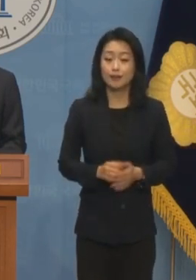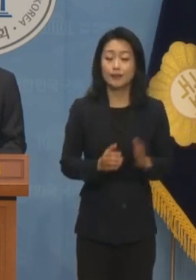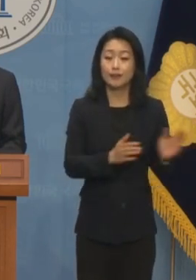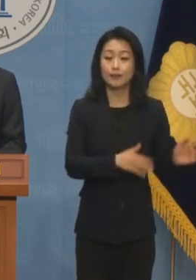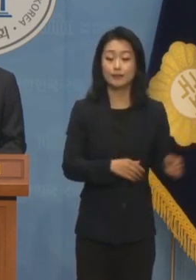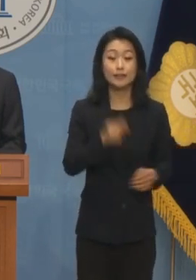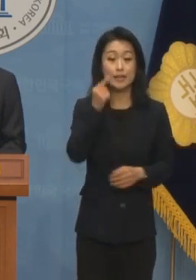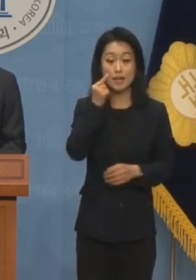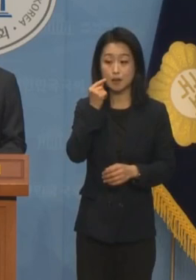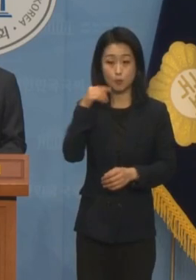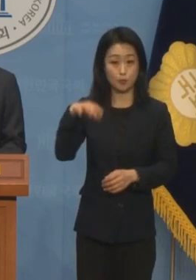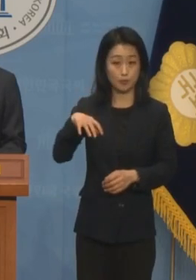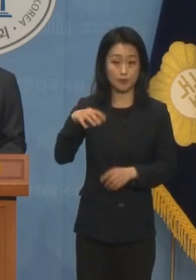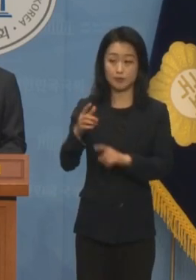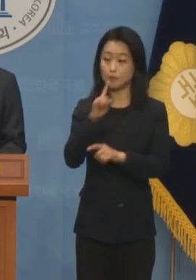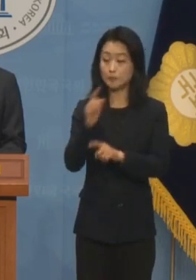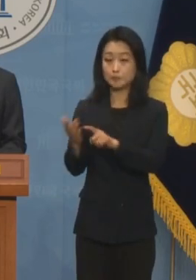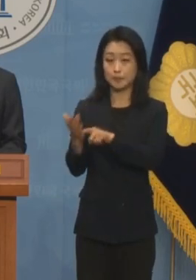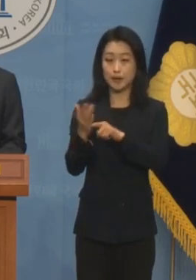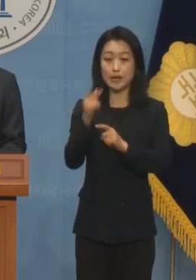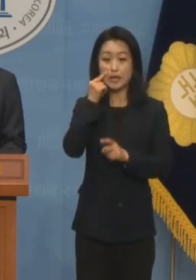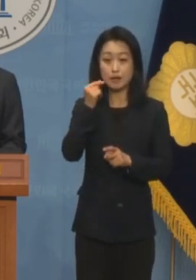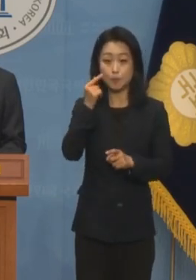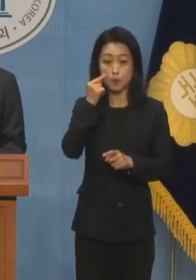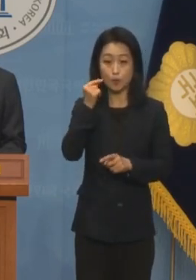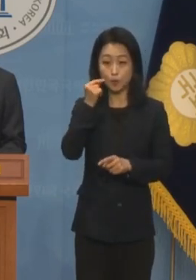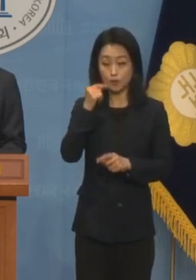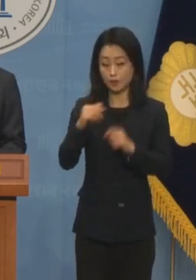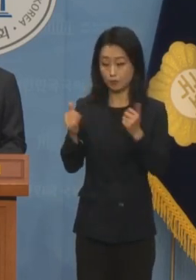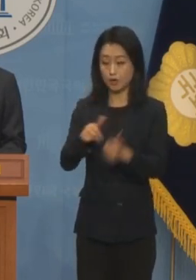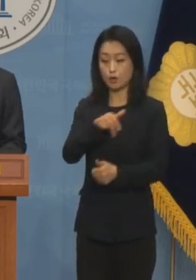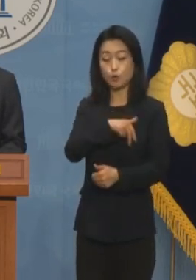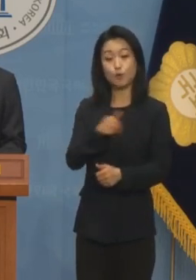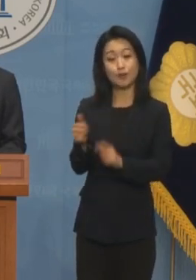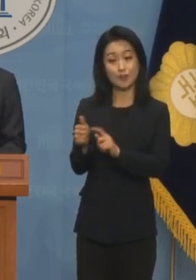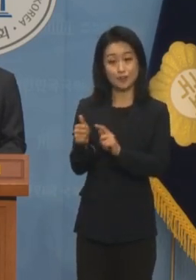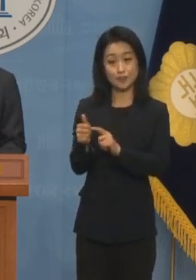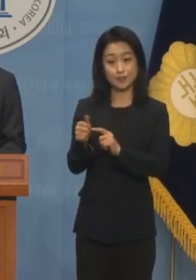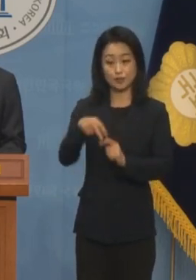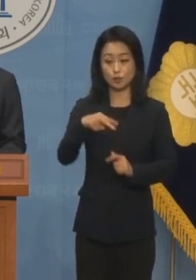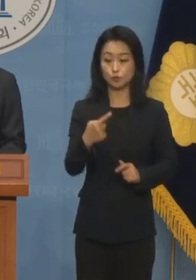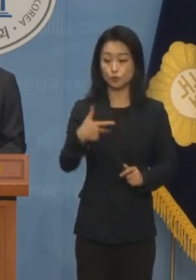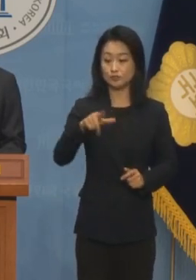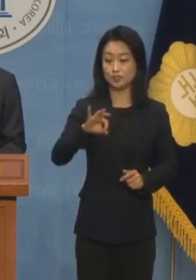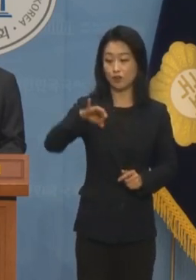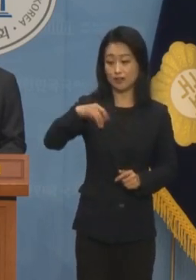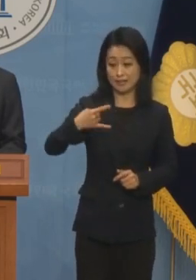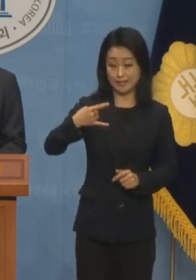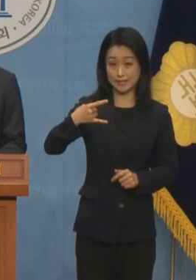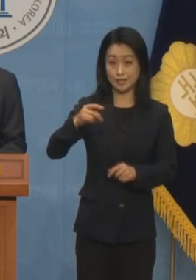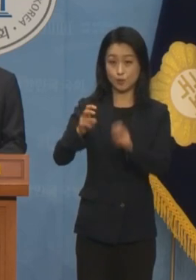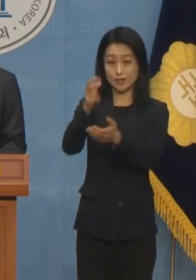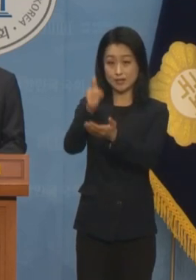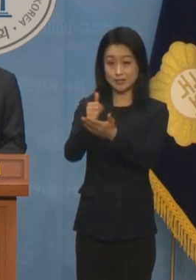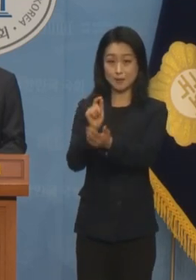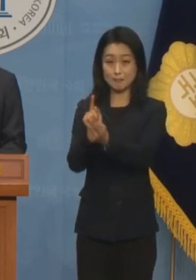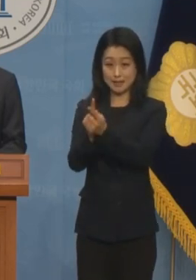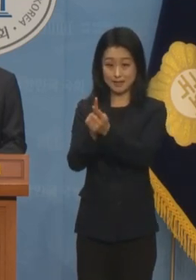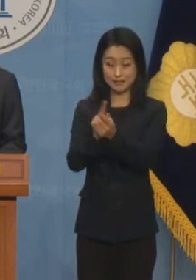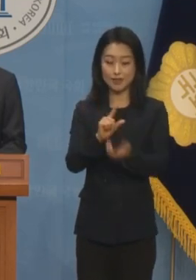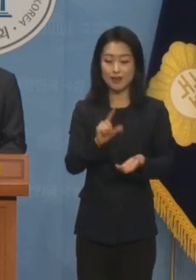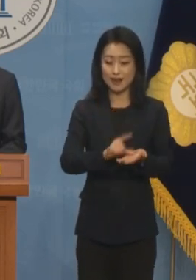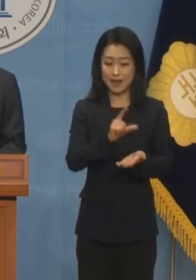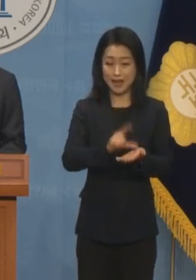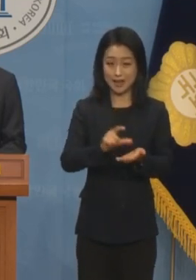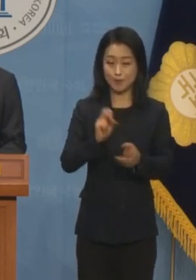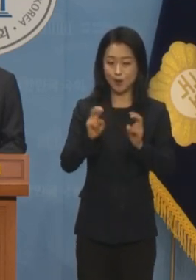일본의 한 신문 보도에 따르면 일본 자민당의 거물 정치인이 손정희 소프트뱅크 회장을 만나 라인 야후